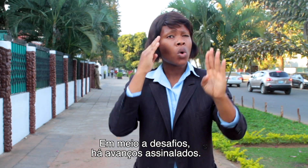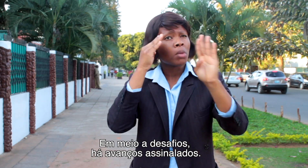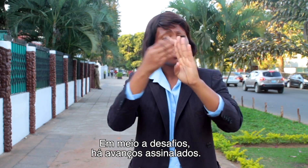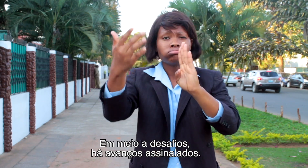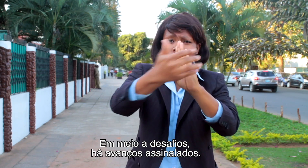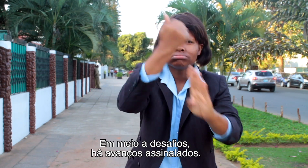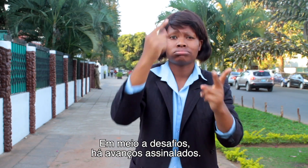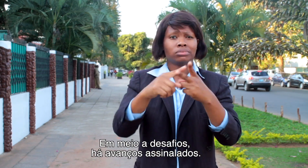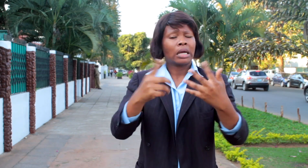assinalados.